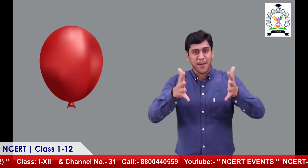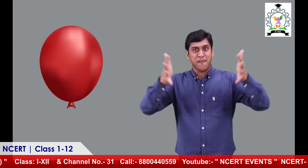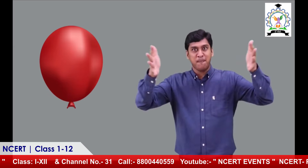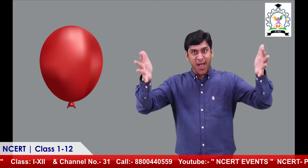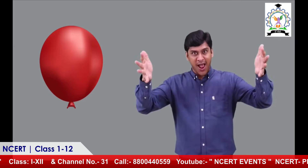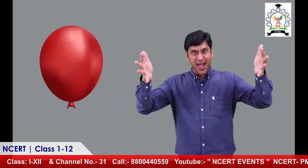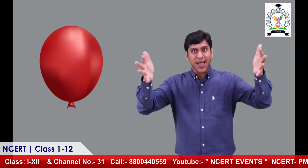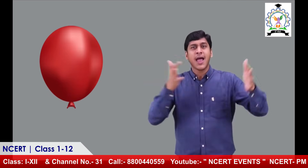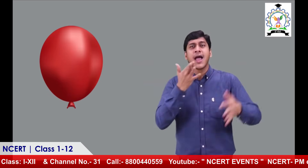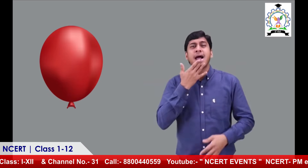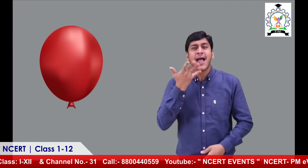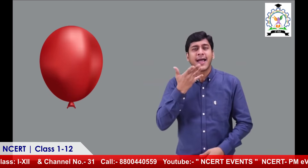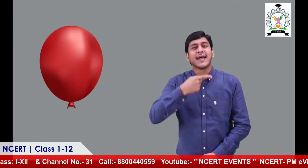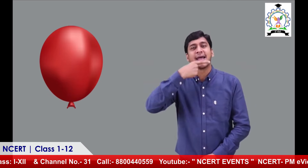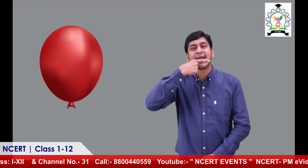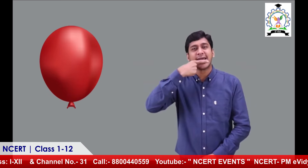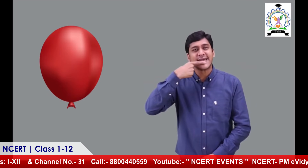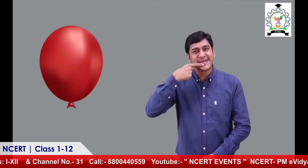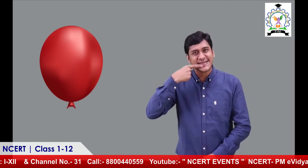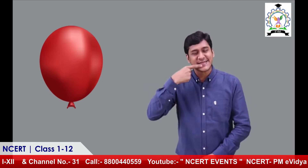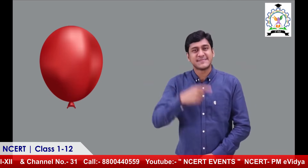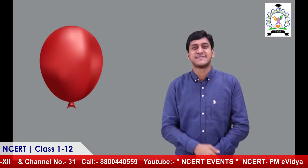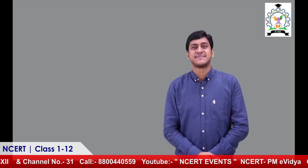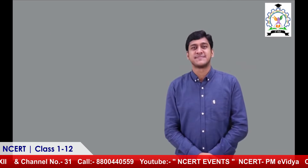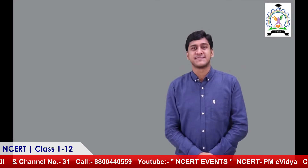गुब्बारा बड़ा है और इसका रंग लाल है।